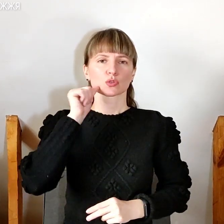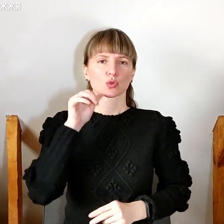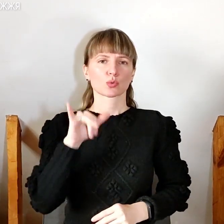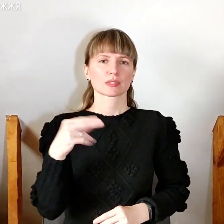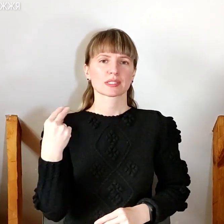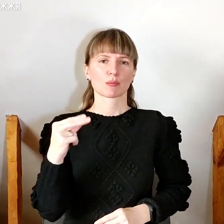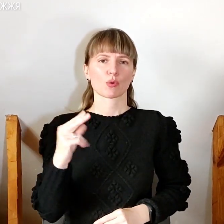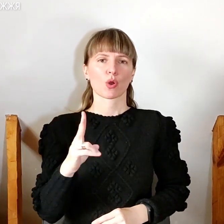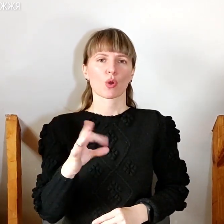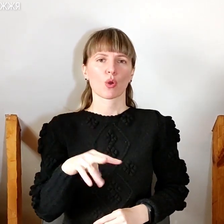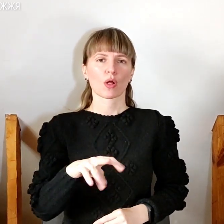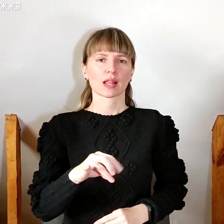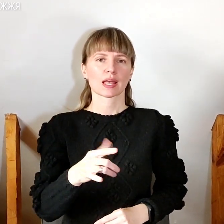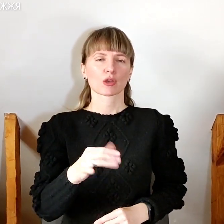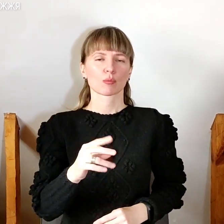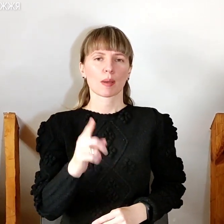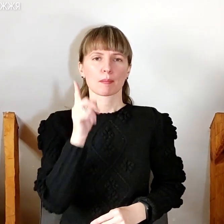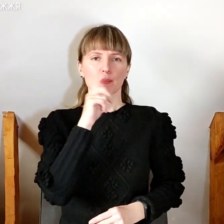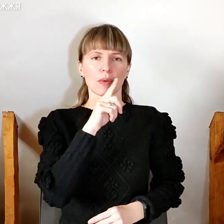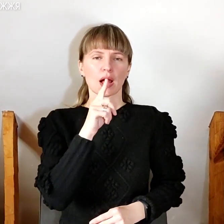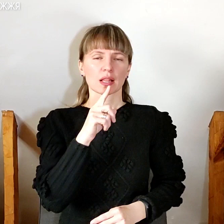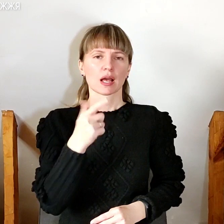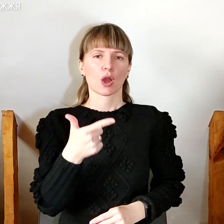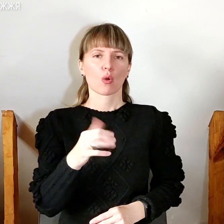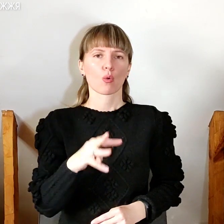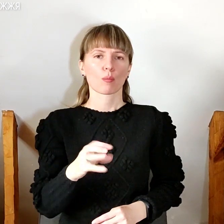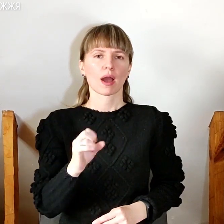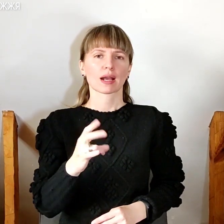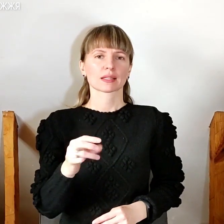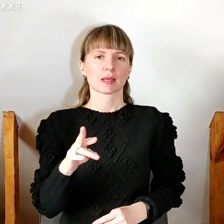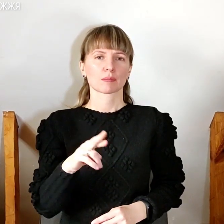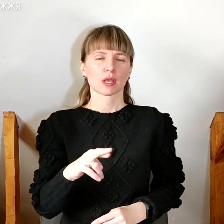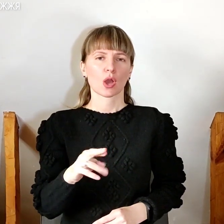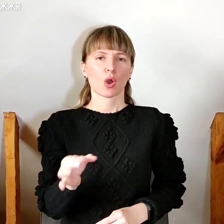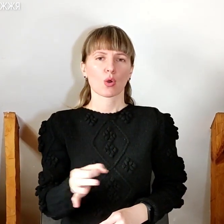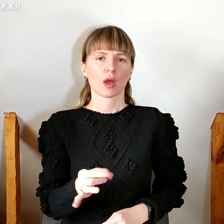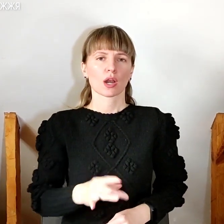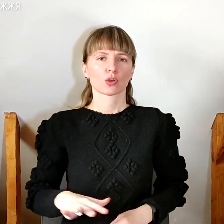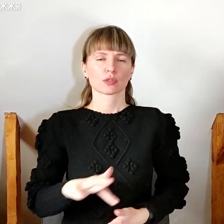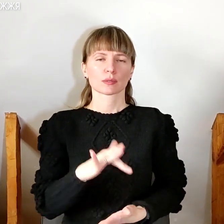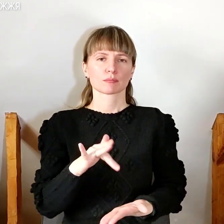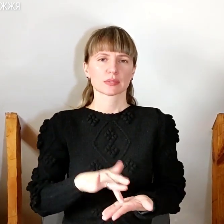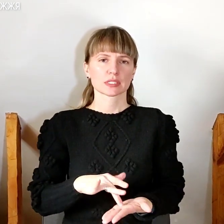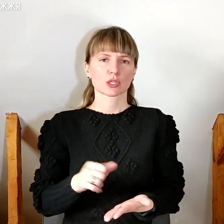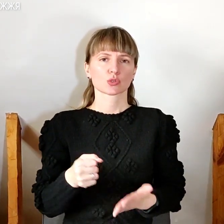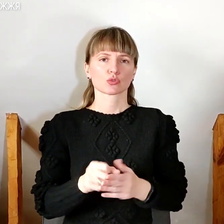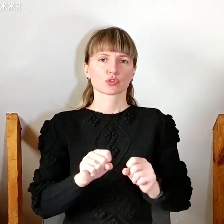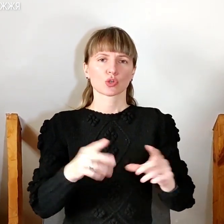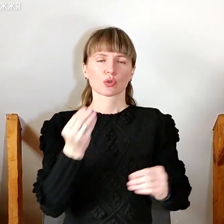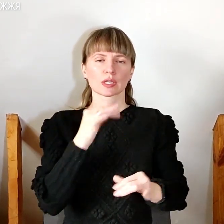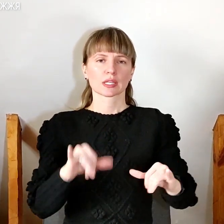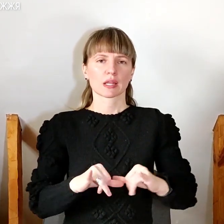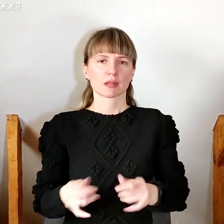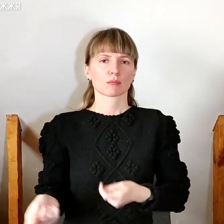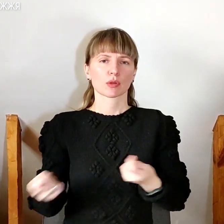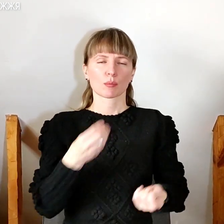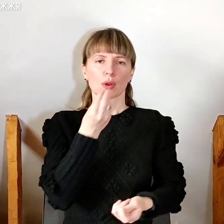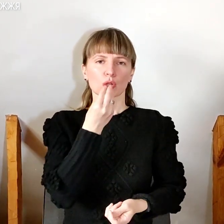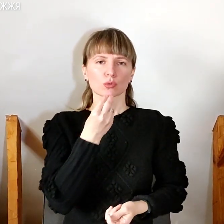Запорізькому колегіумі «Мала гуманітарна академія» в Хортицькому районі міста. До шкільної їдальні містяни приносять продукти харчування та предмети